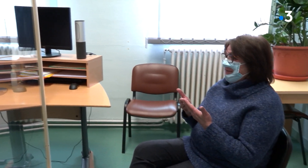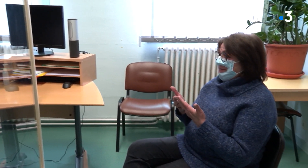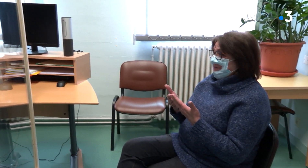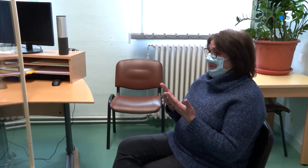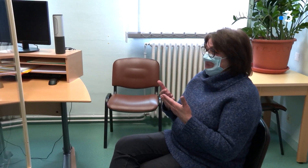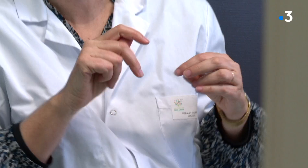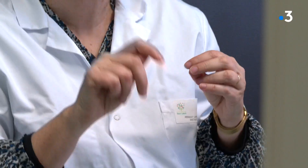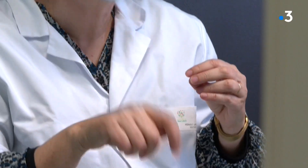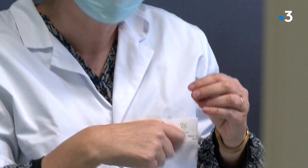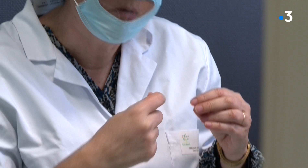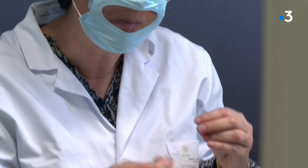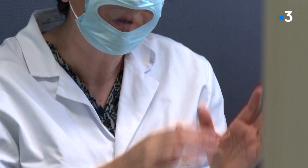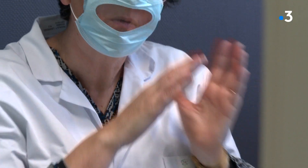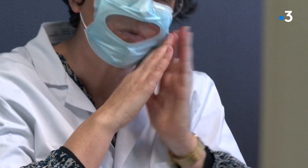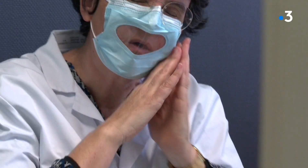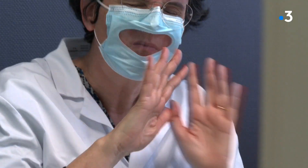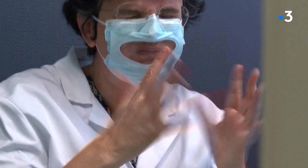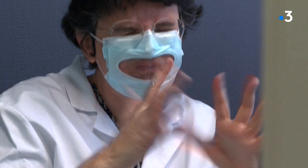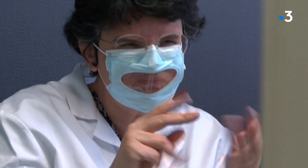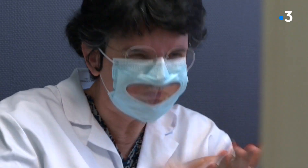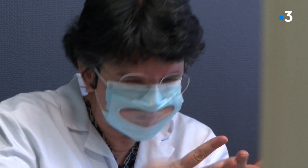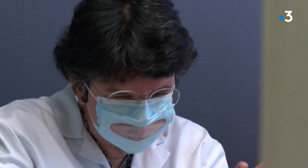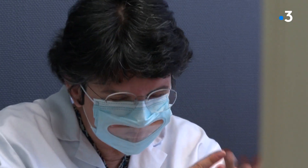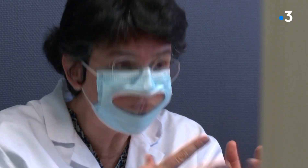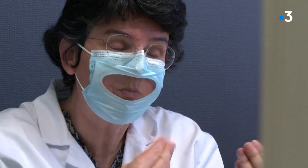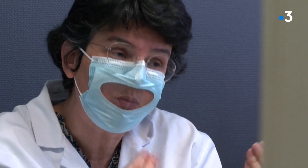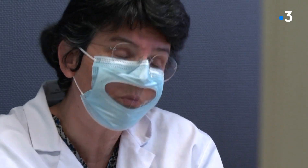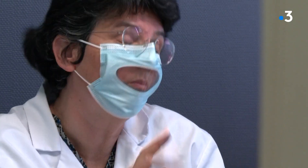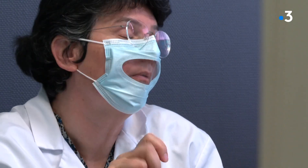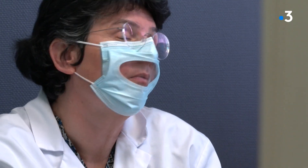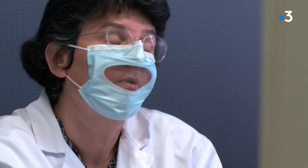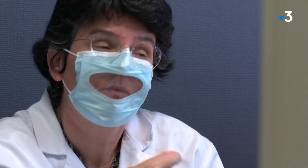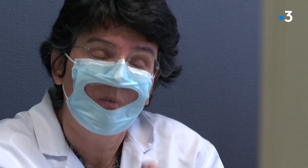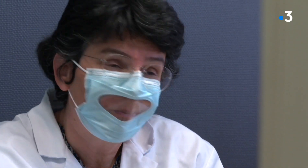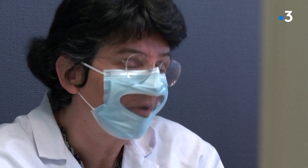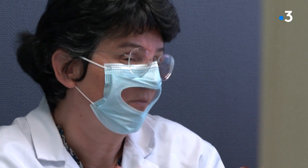bien. Le médecin a commencé son apprentissage après avoir rencontré son premier patient sourd.